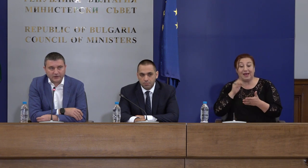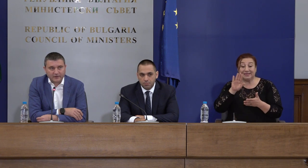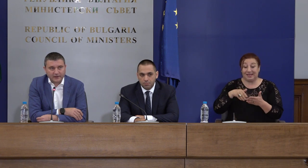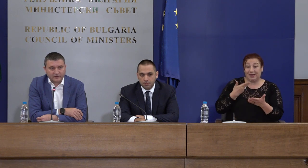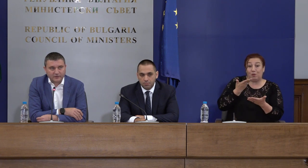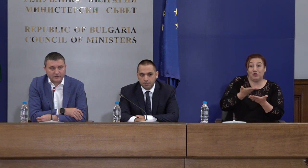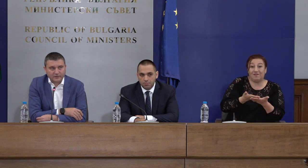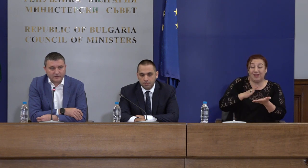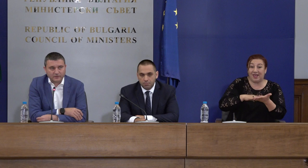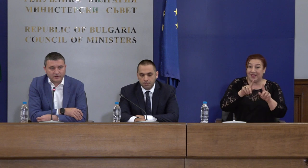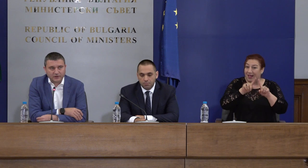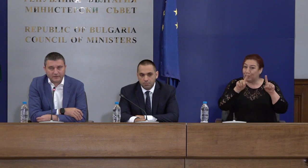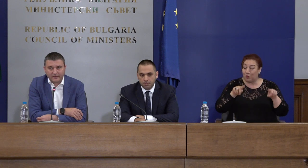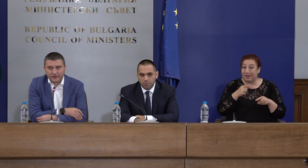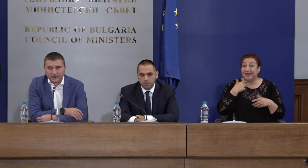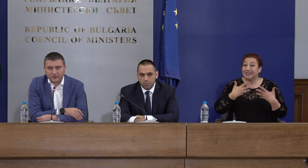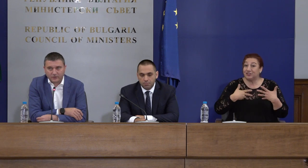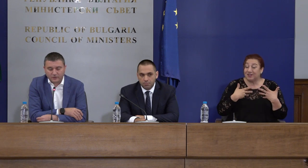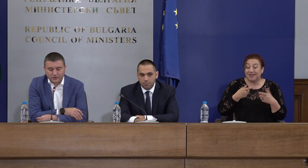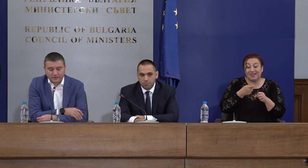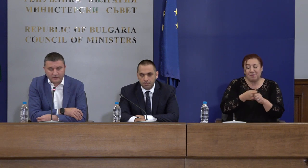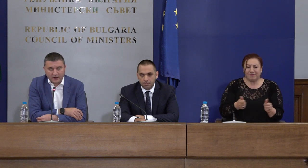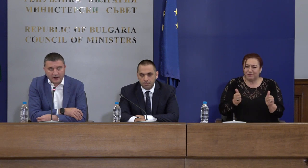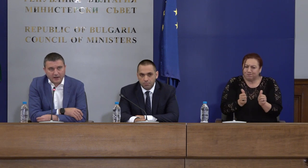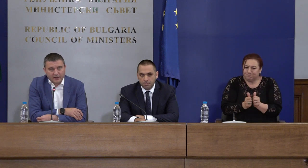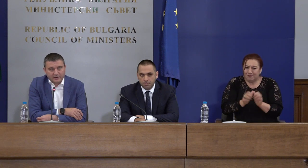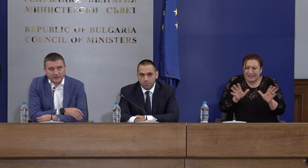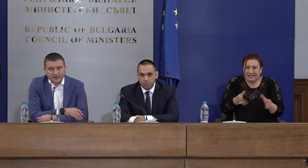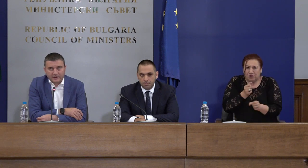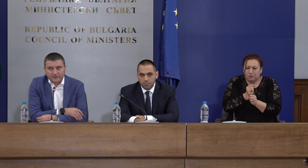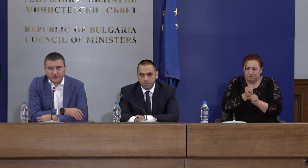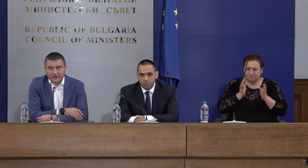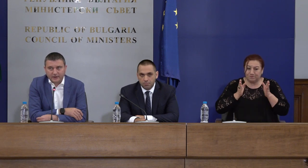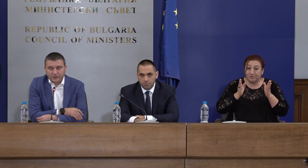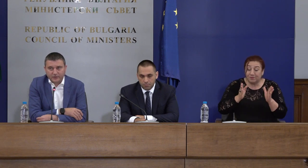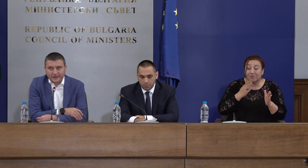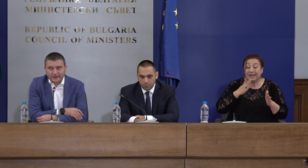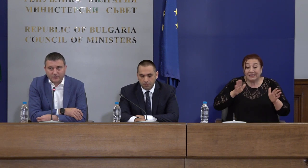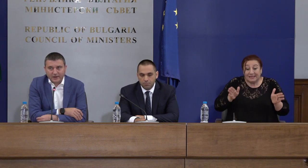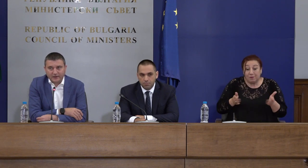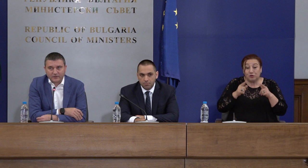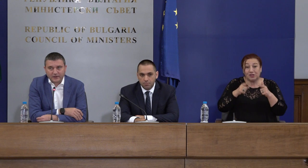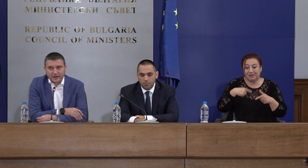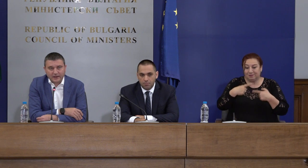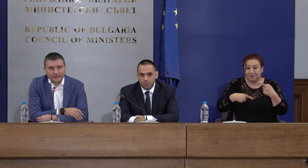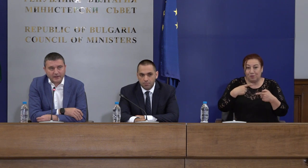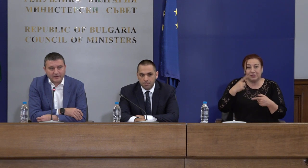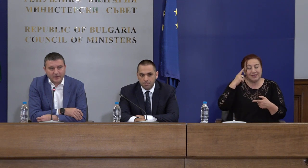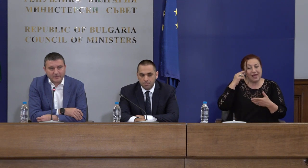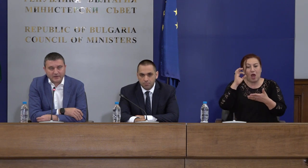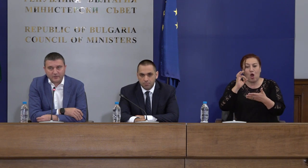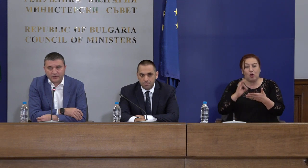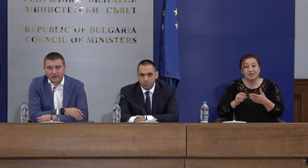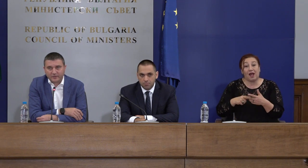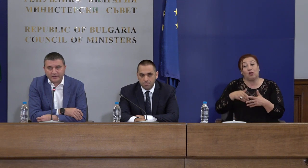за желание за осъществяване на тясно сътрудничество, стартираха всички тези процеси на оценка от страна на